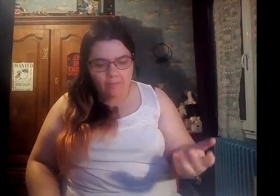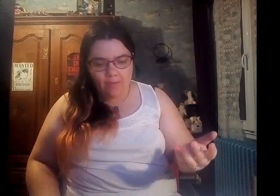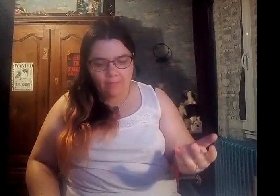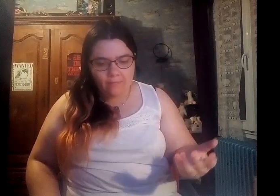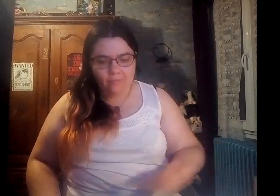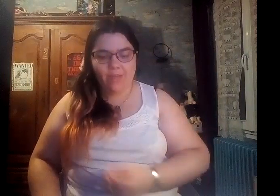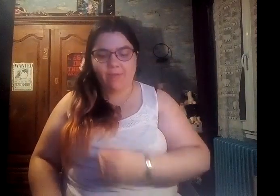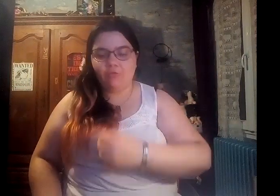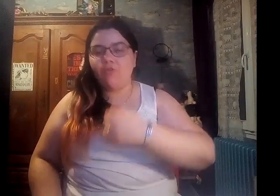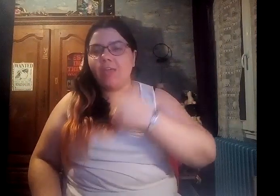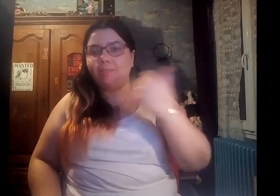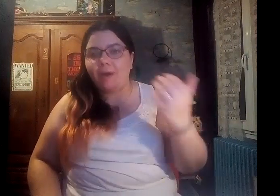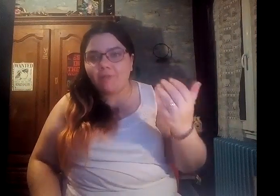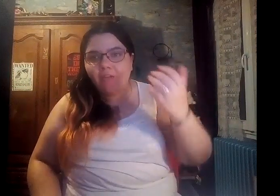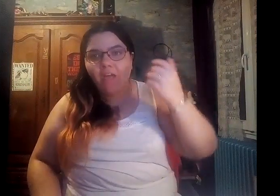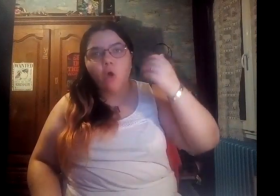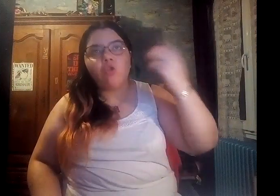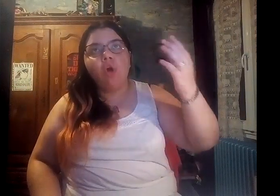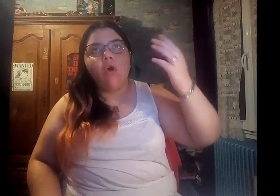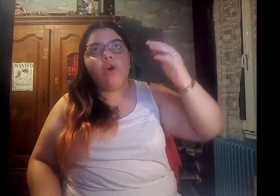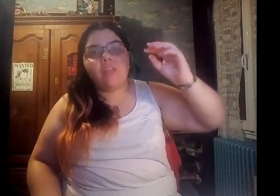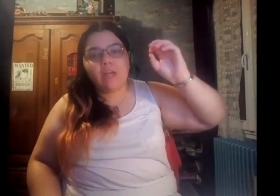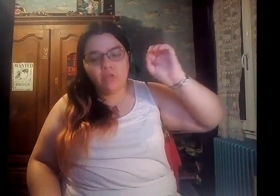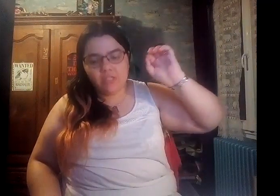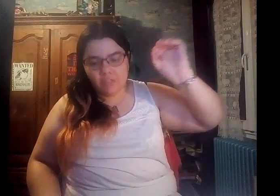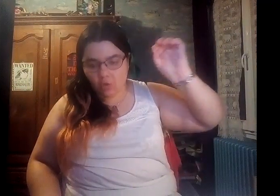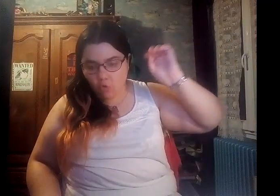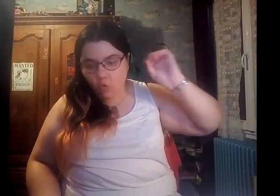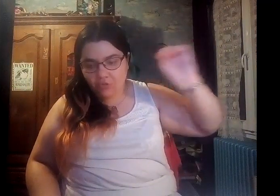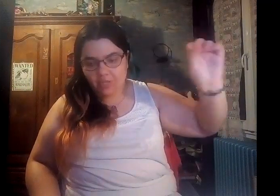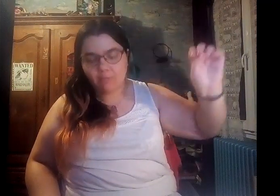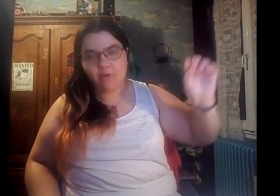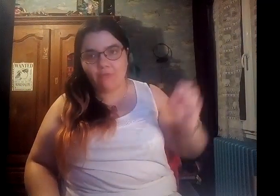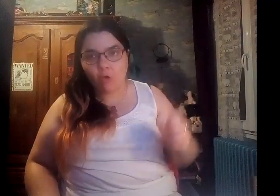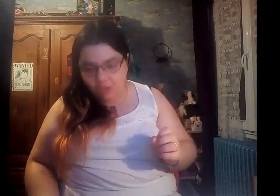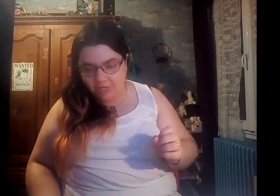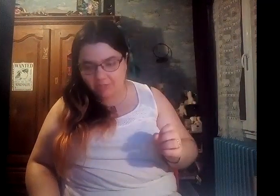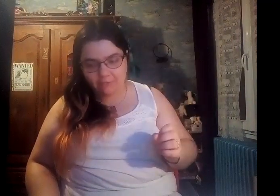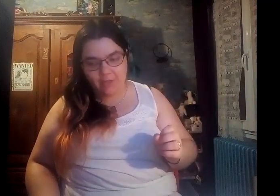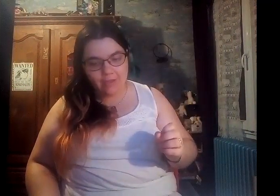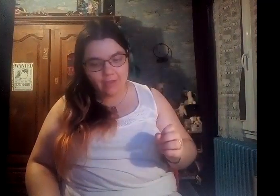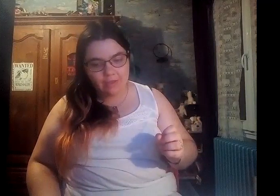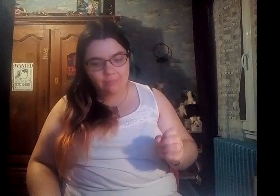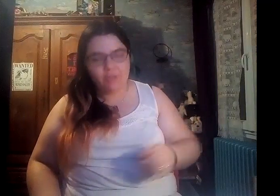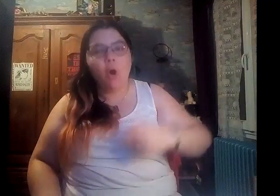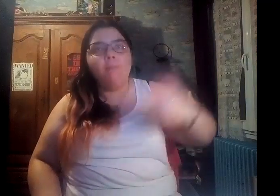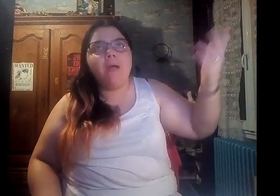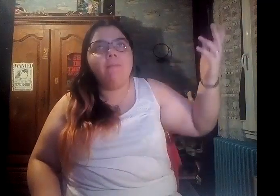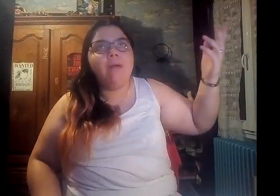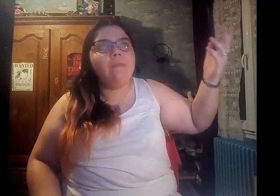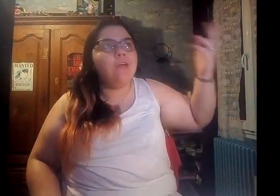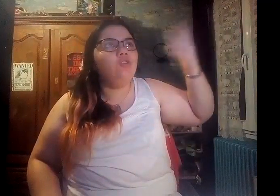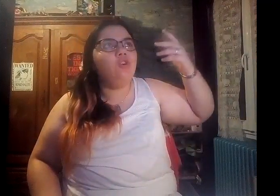viens m'achetonne est parfait en tant qu'agoniste ultime de la franchise enfin puis quand bien même à une